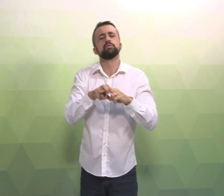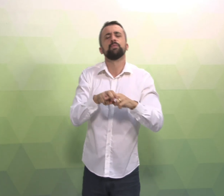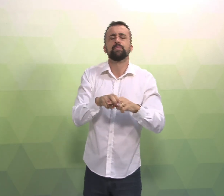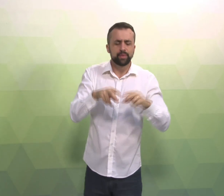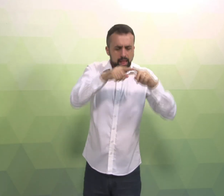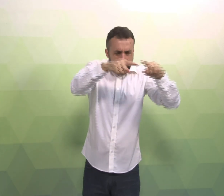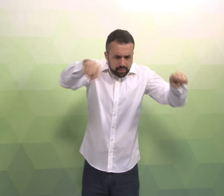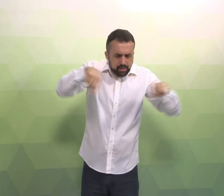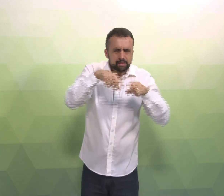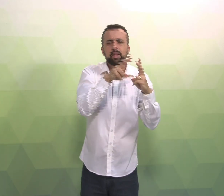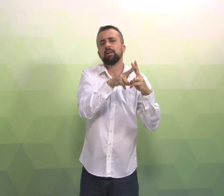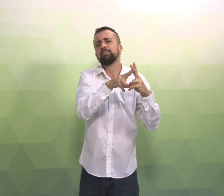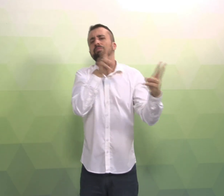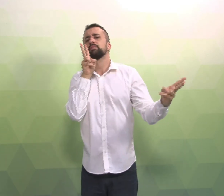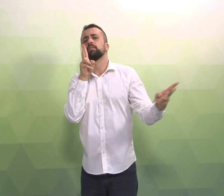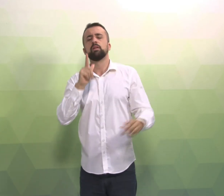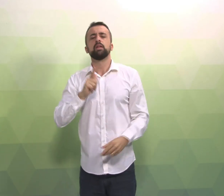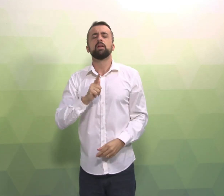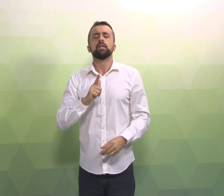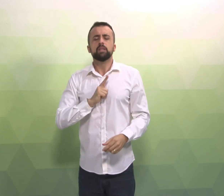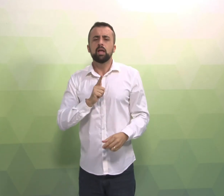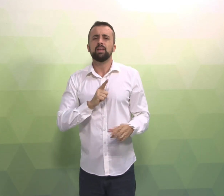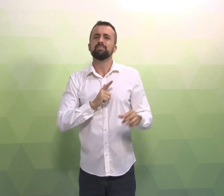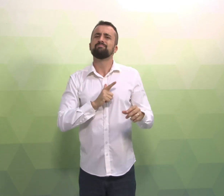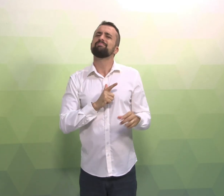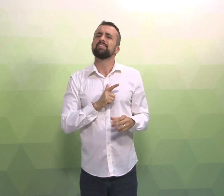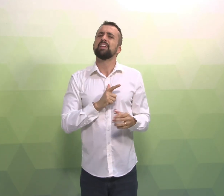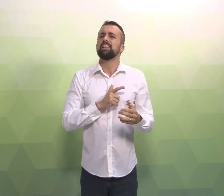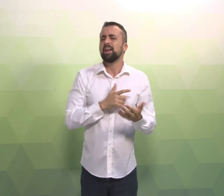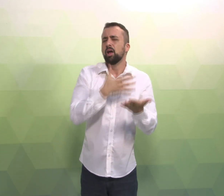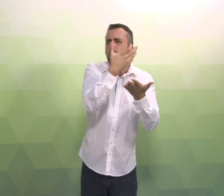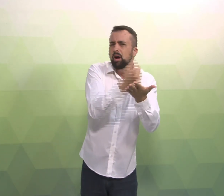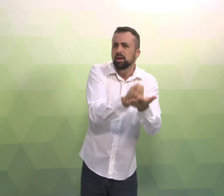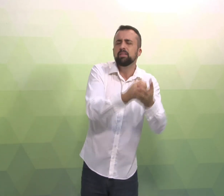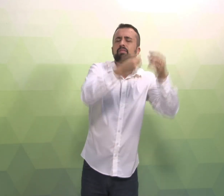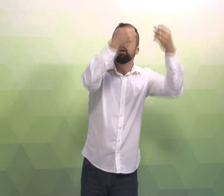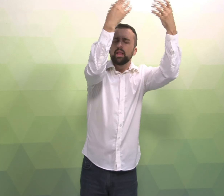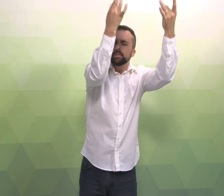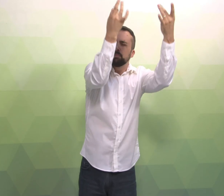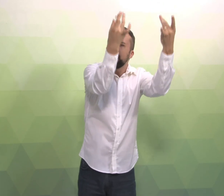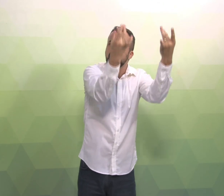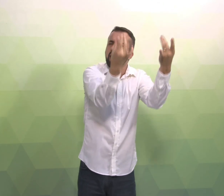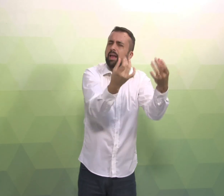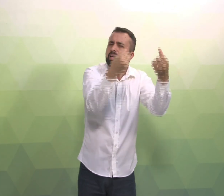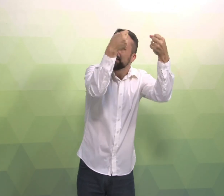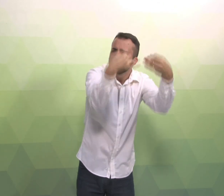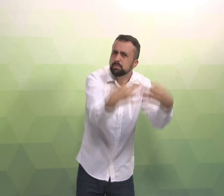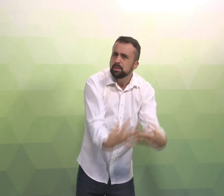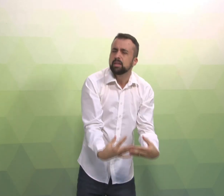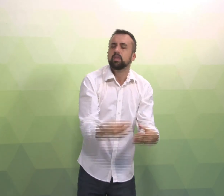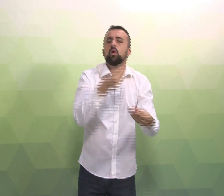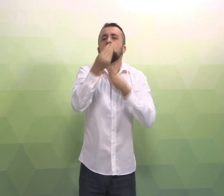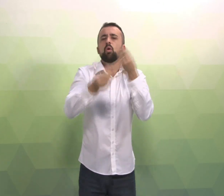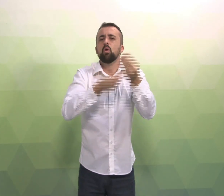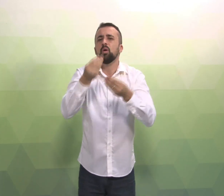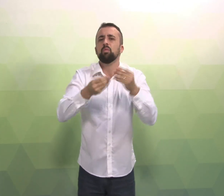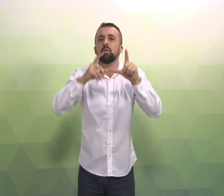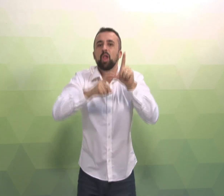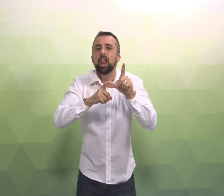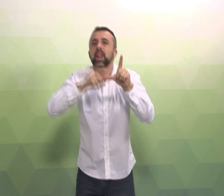Portanto, na sala há um tutorial explicando como fazer o upload de vídeos não